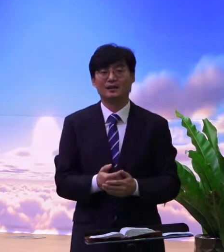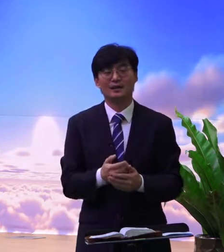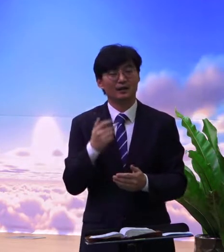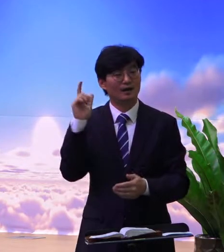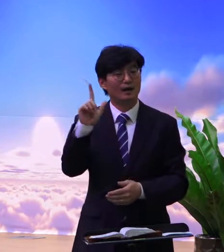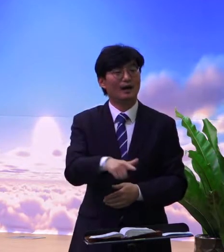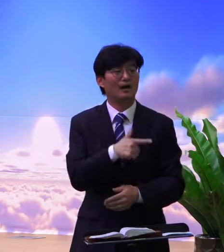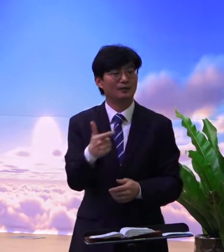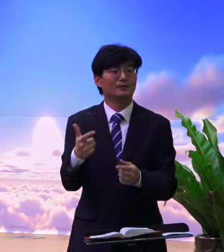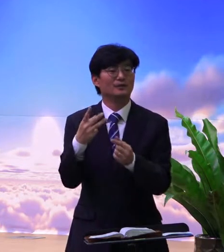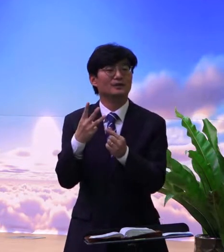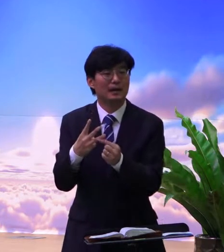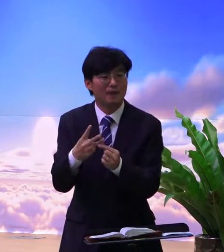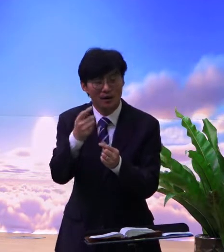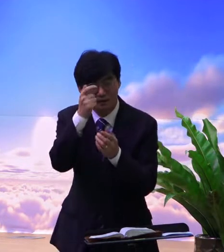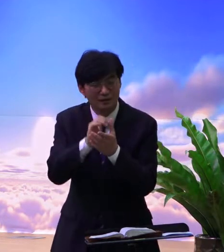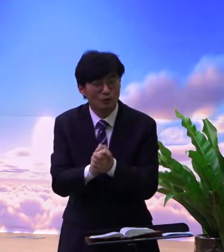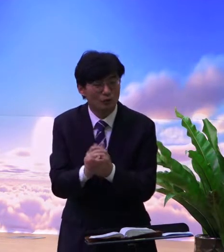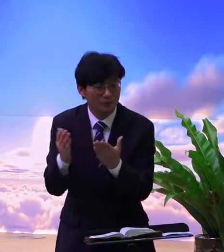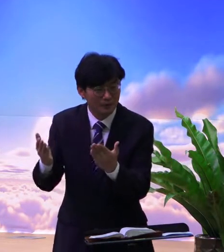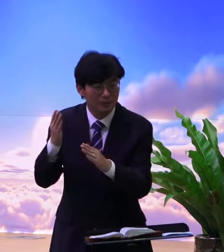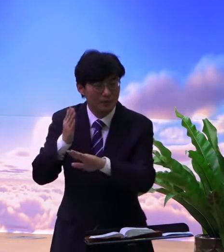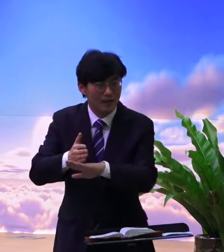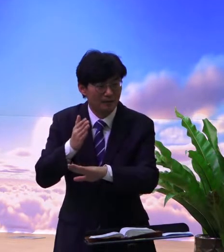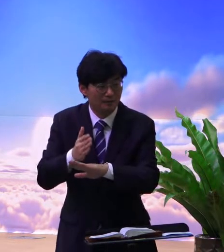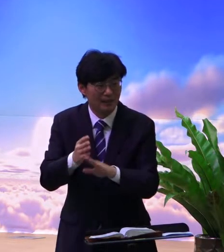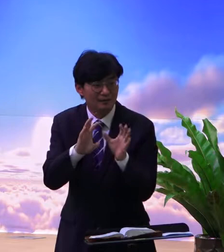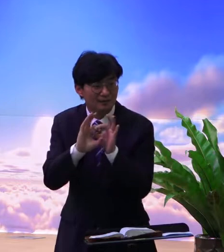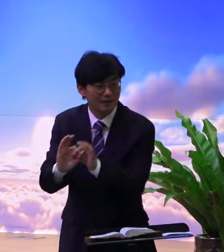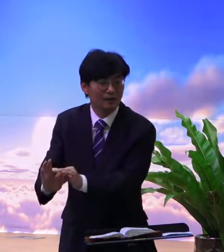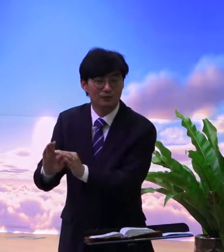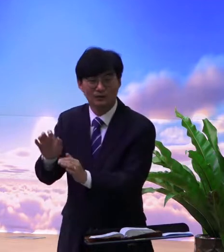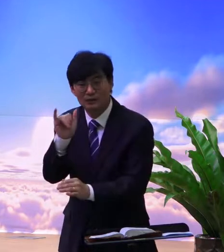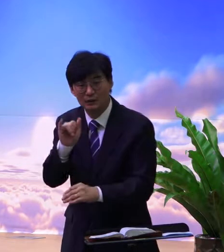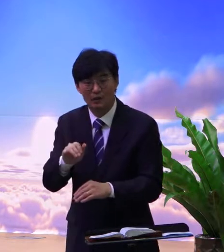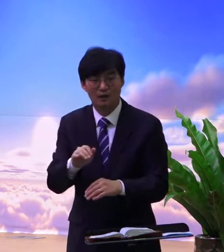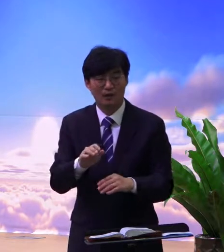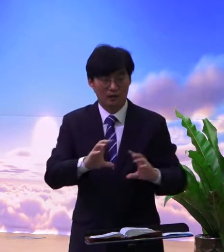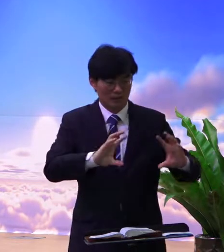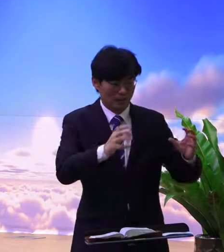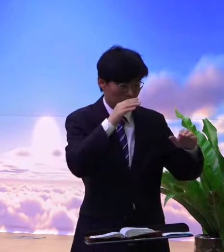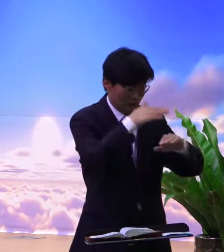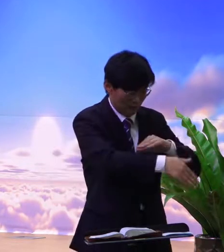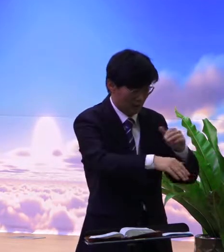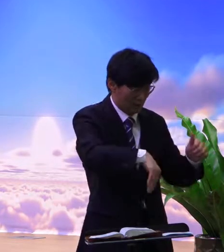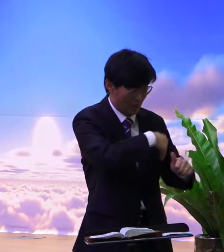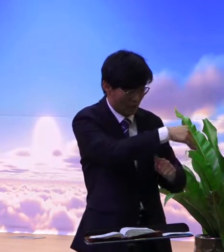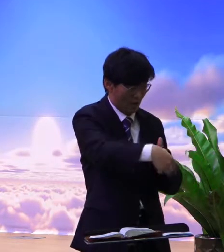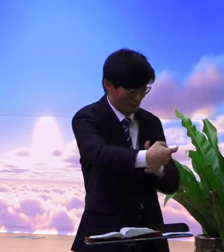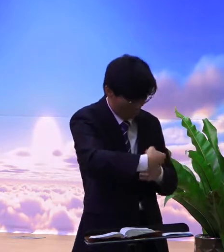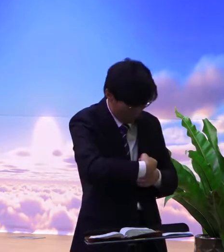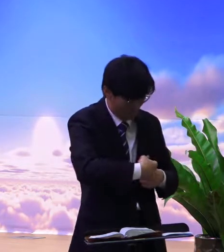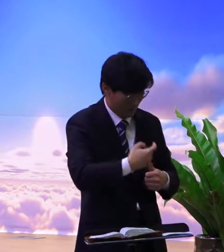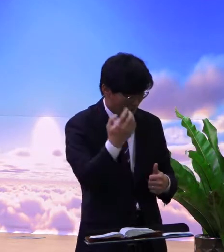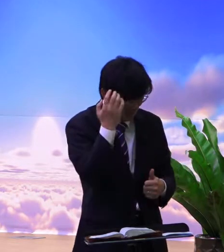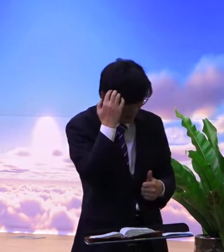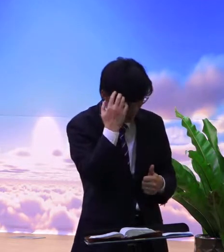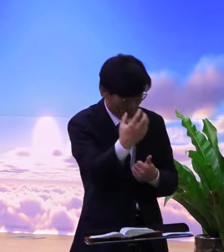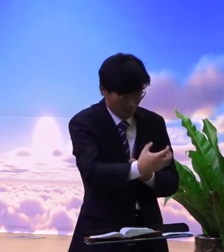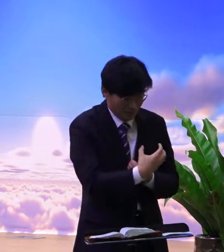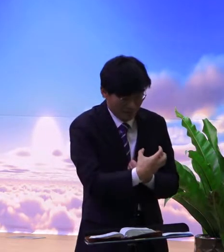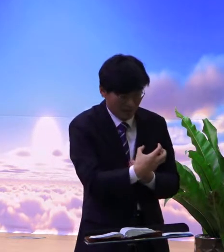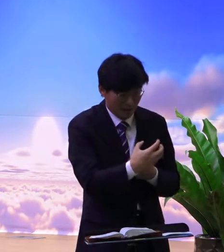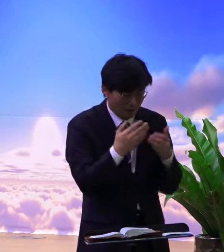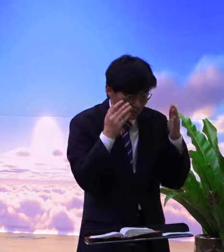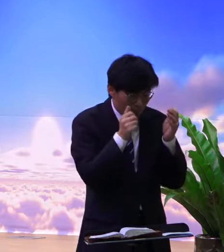기도하는 것 그리고 감사하는 것이었습니다. 상황을 보지 않고 상황에 빠지지 않고 그 모든 상황을 주장하시고